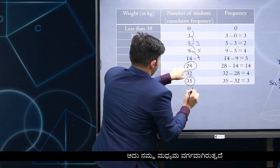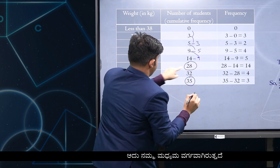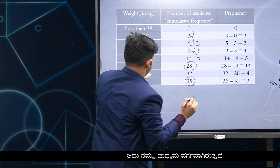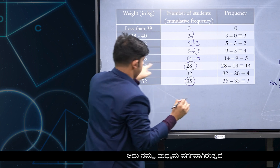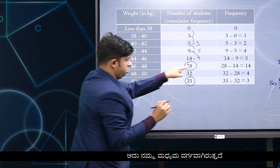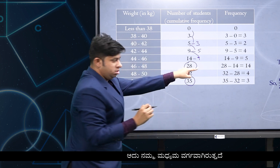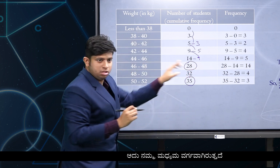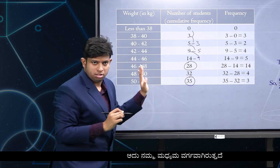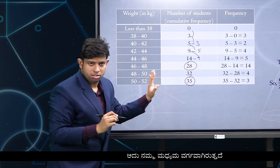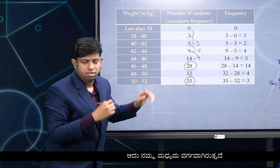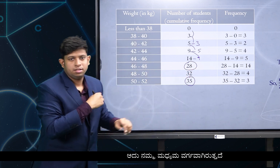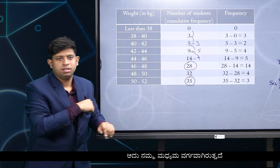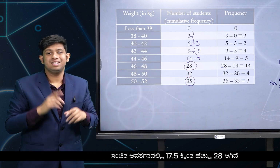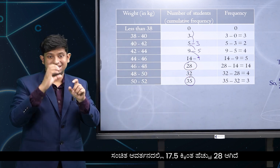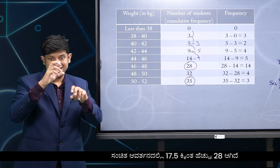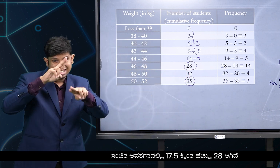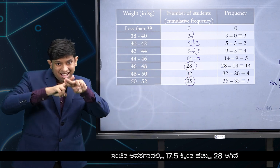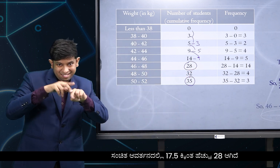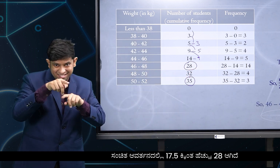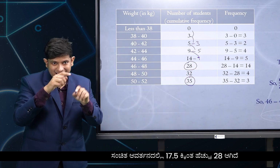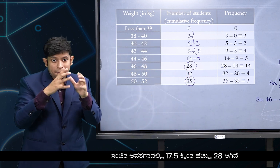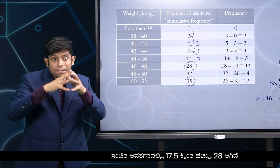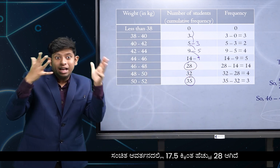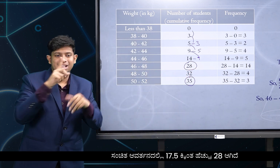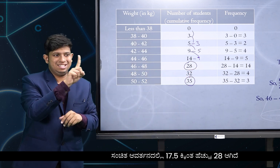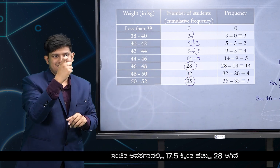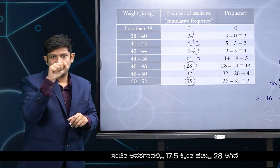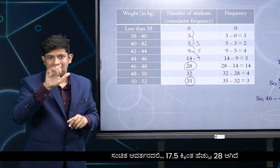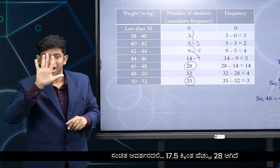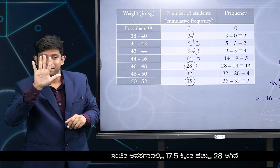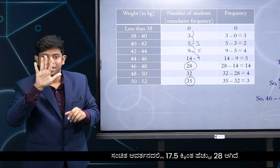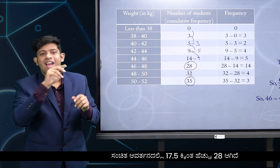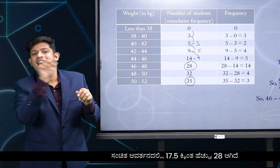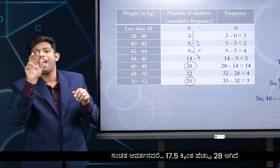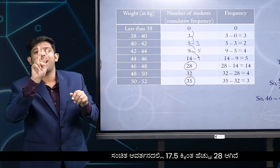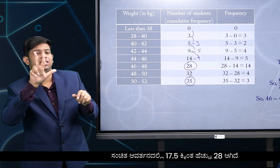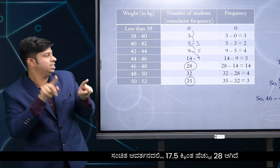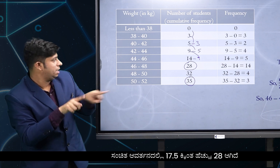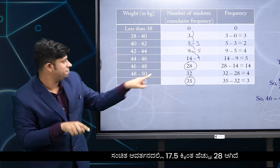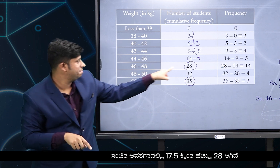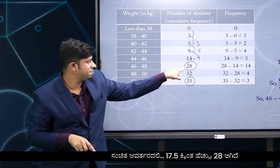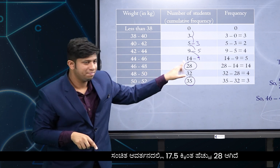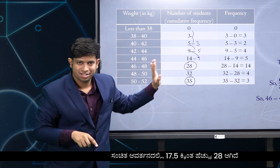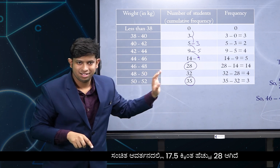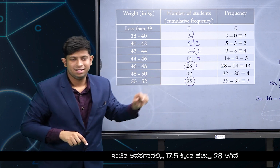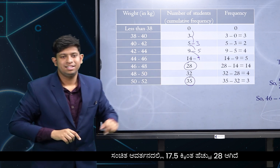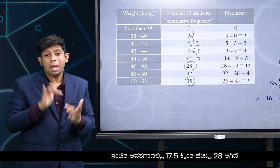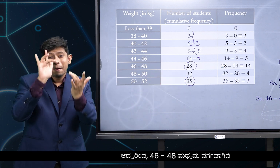ಮಧ್ಯಮ ವರ್ಗವಾಗಿರುತ್ತದೆ. ಸಂಚಿತ ಆವರ್ತನದಲ್ಲಿ 17.5ಕ್ಕಿಂತ ಹೆಚ್ಚು 28 ಆಗಿದೆ.